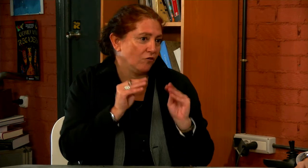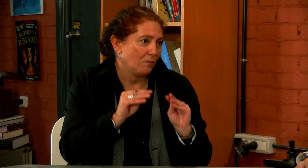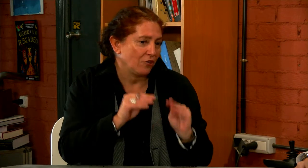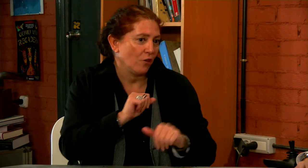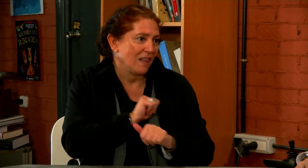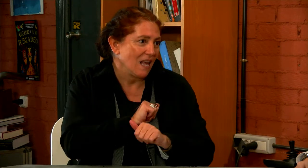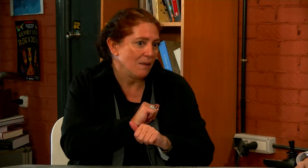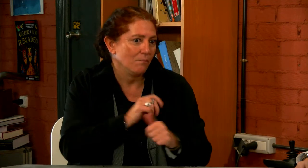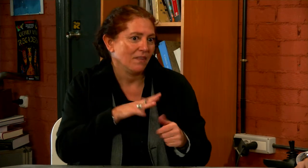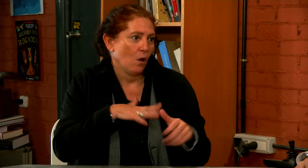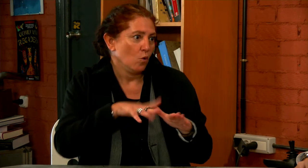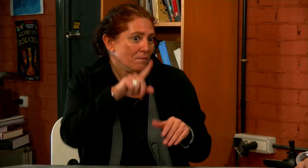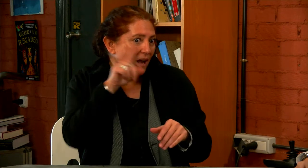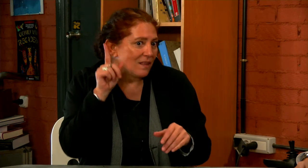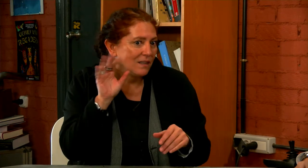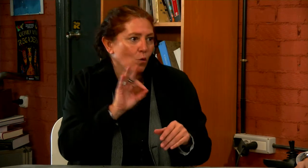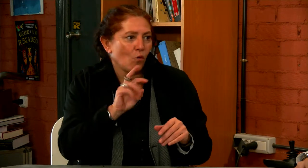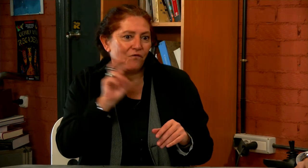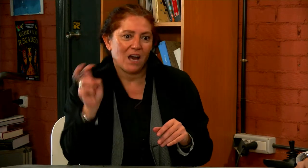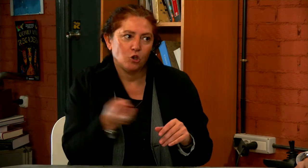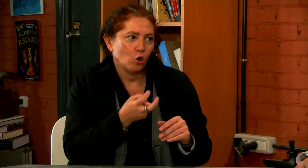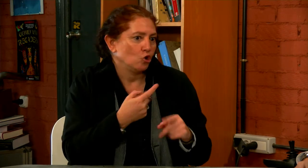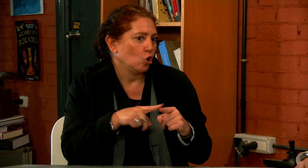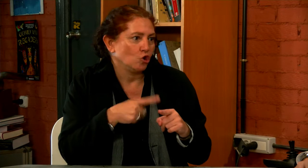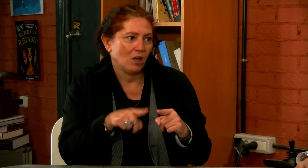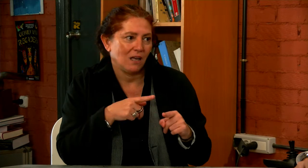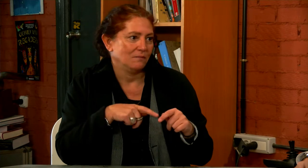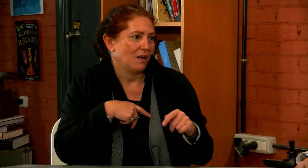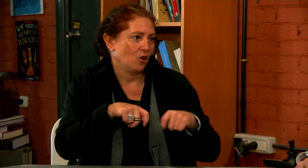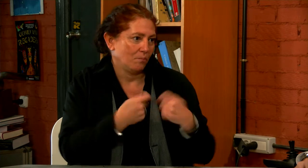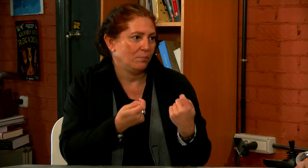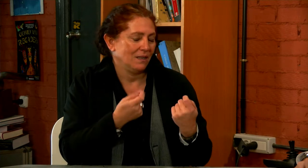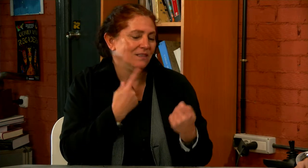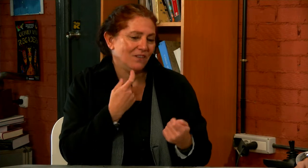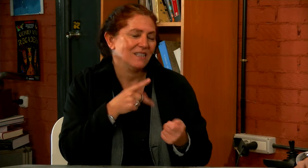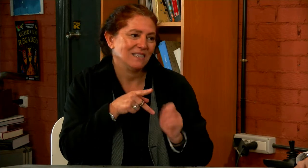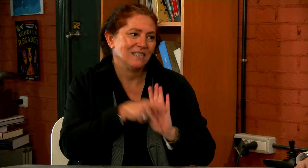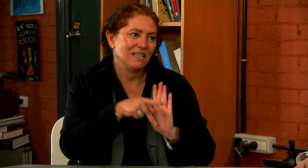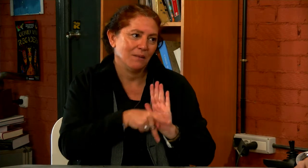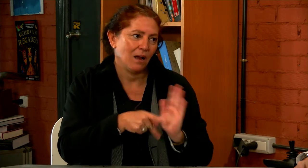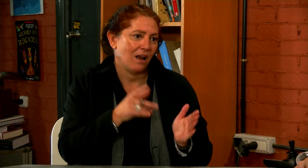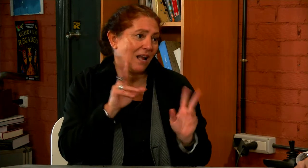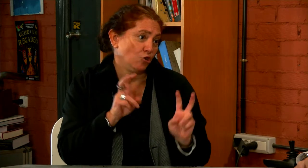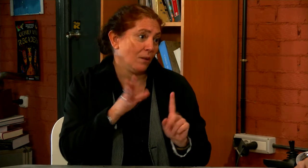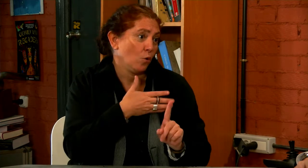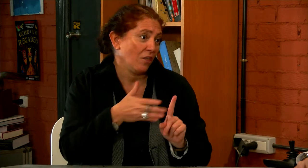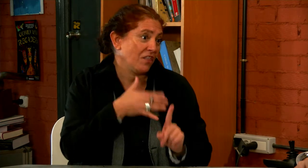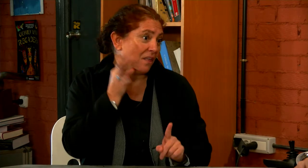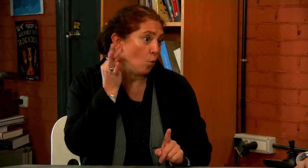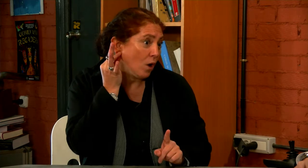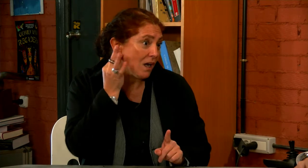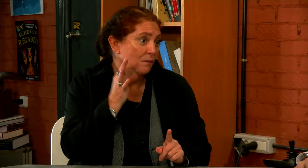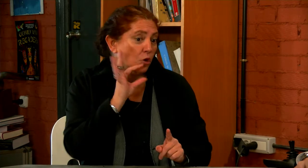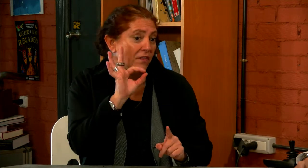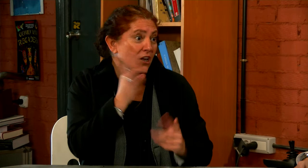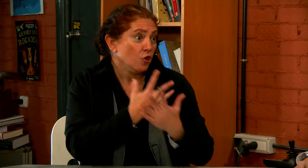de comunicación. Por eso intentamos el hecho de que estos cursos del INEM, que no hay intérpretes, ¿por qué? Pues porque no está legislado en a